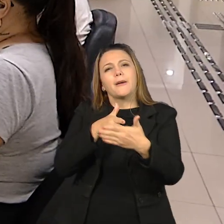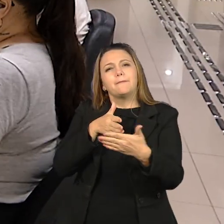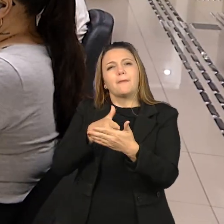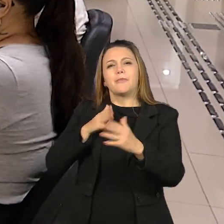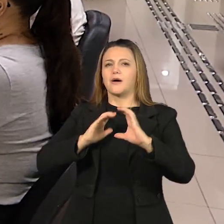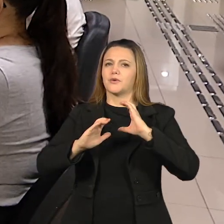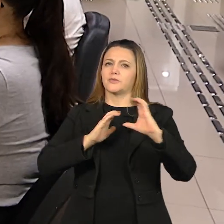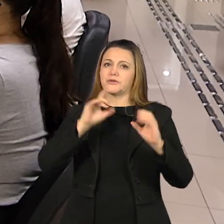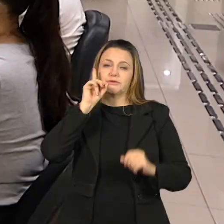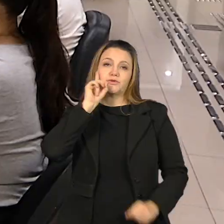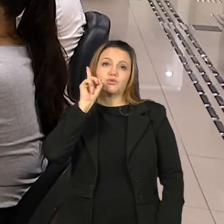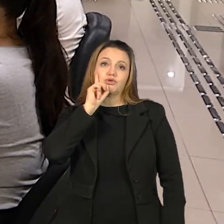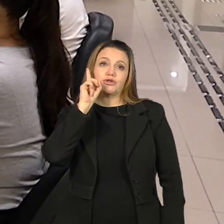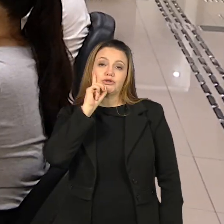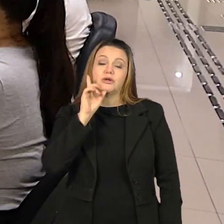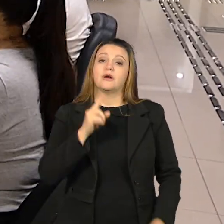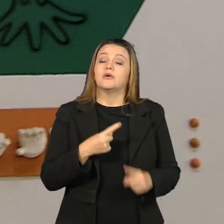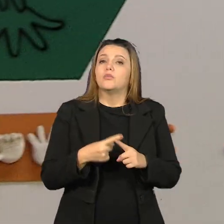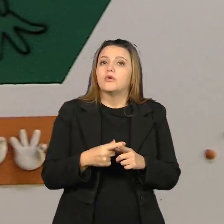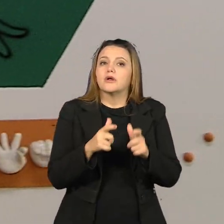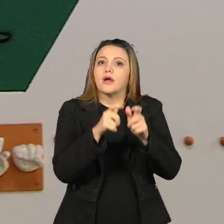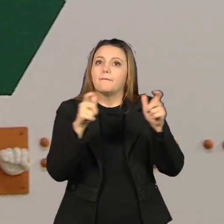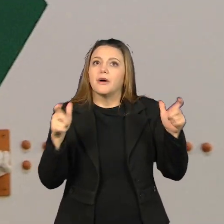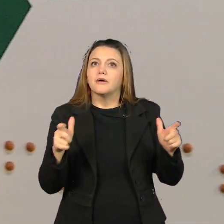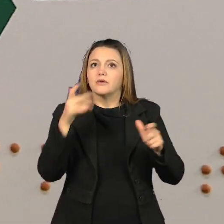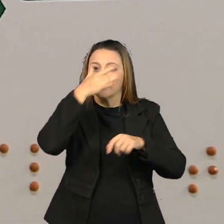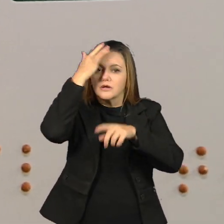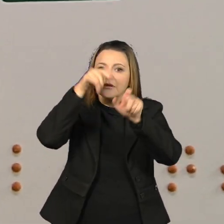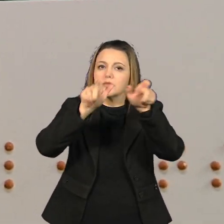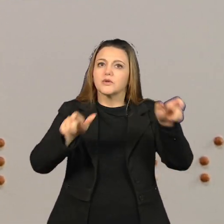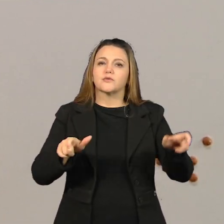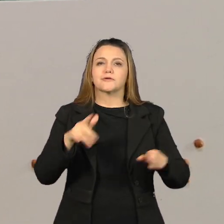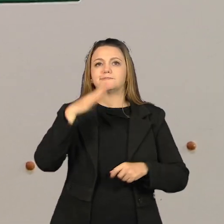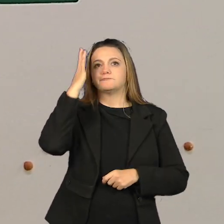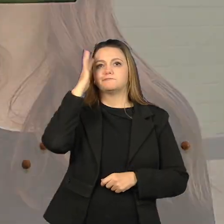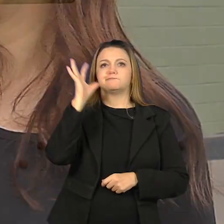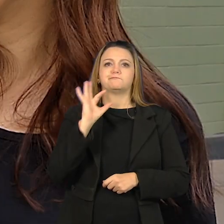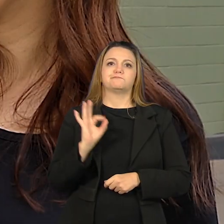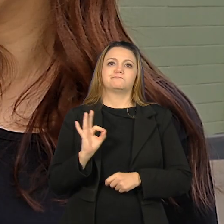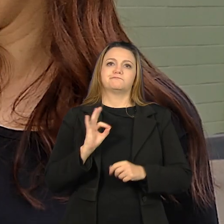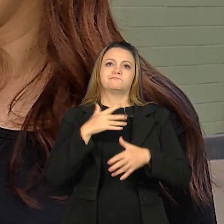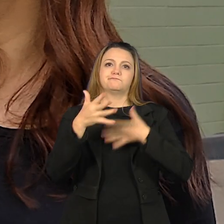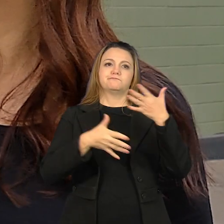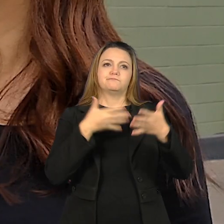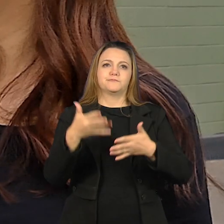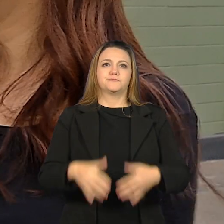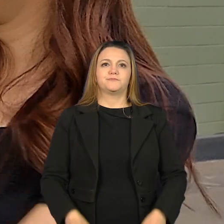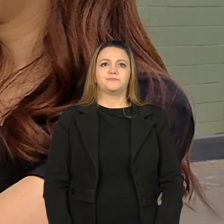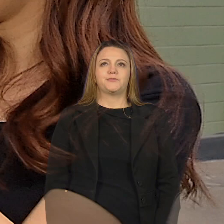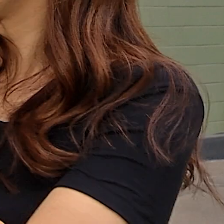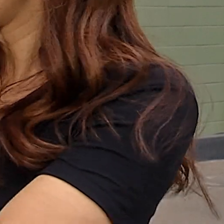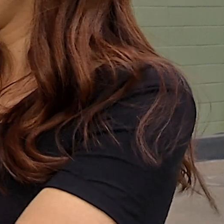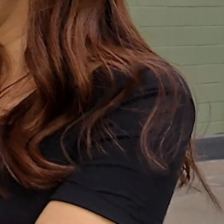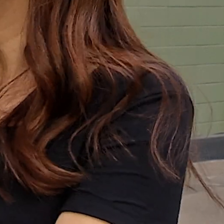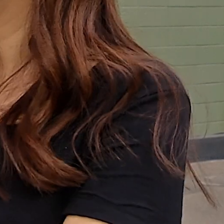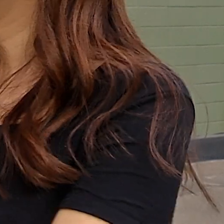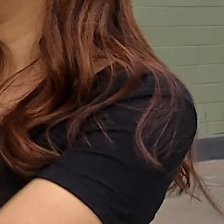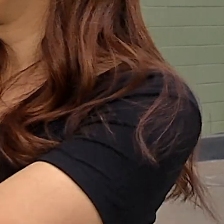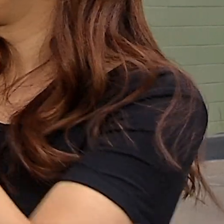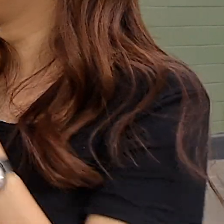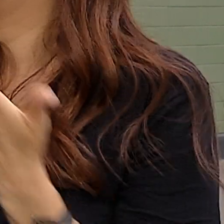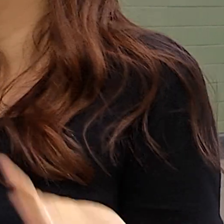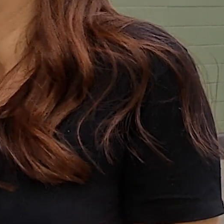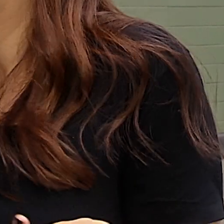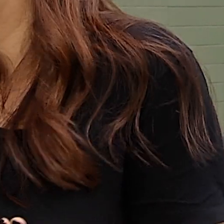na comunicação do dia a dia, já que a maioria da população não entende Libras. Então, o